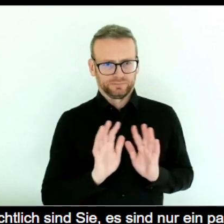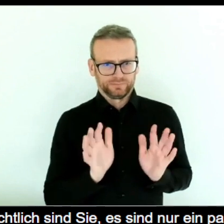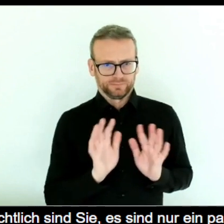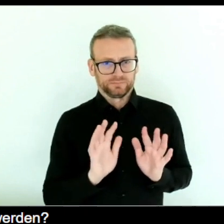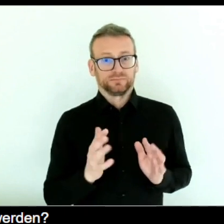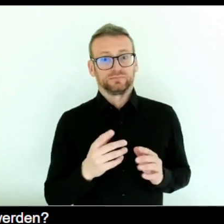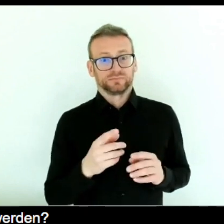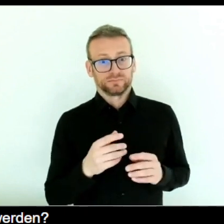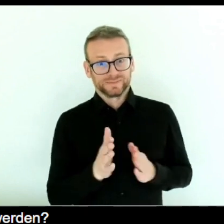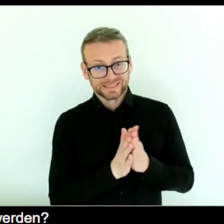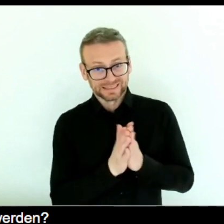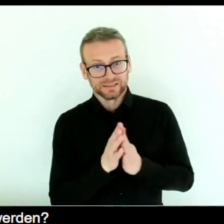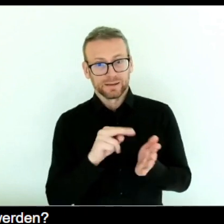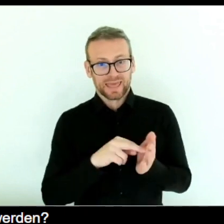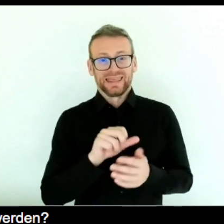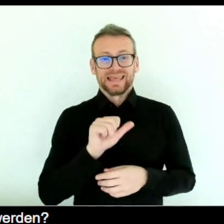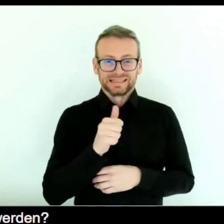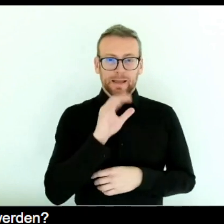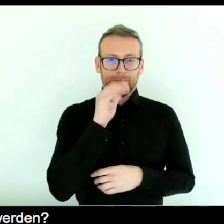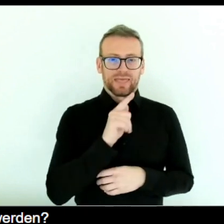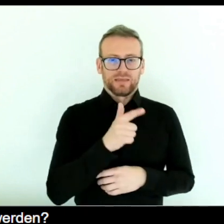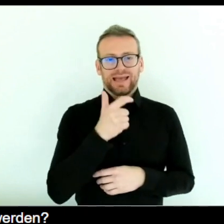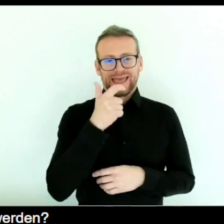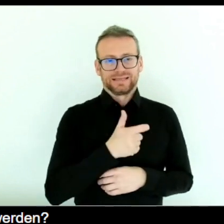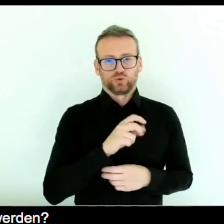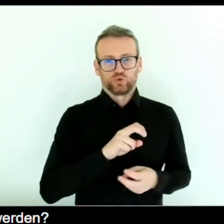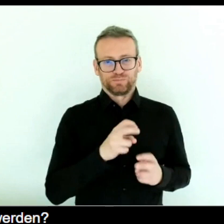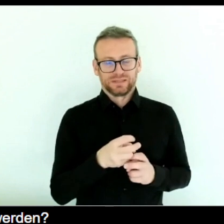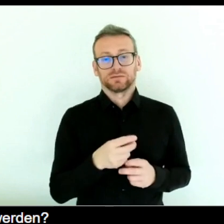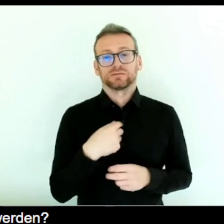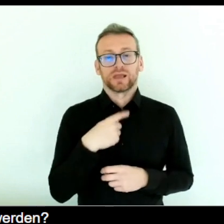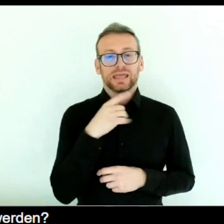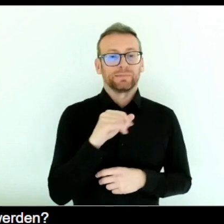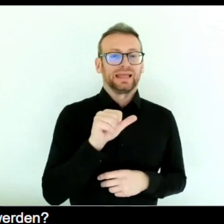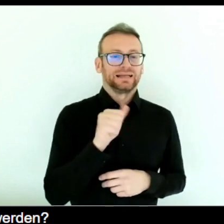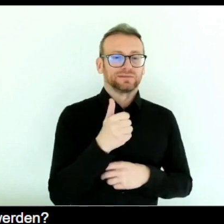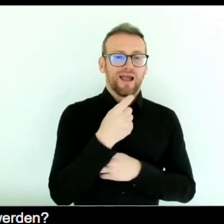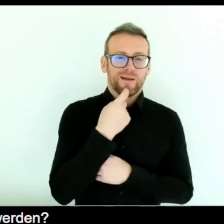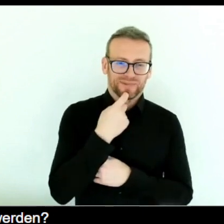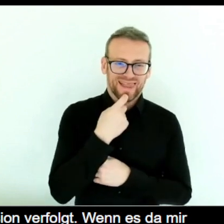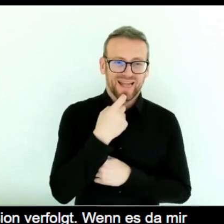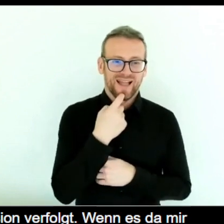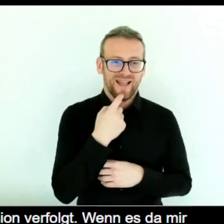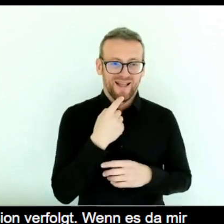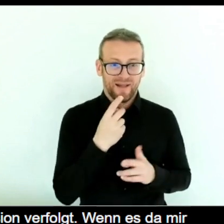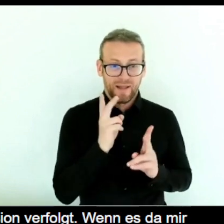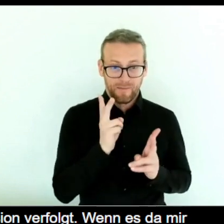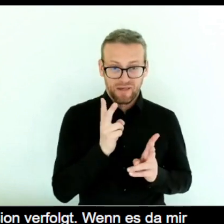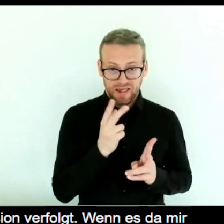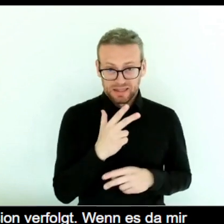Kompromisse eingeht. Die Bundesländer haben eine einheitliche Meinung. Und ich glaube, jetzt ist es endlich an der Zeit, dass man die Diskussion beendet und handelt.